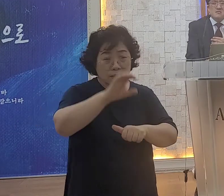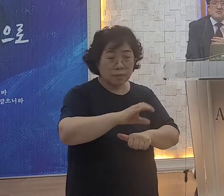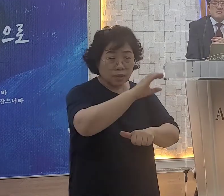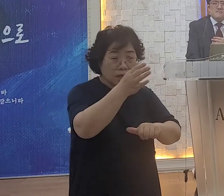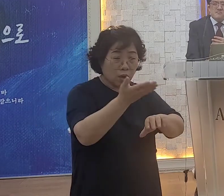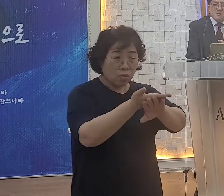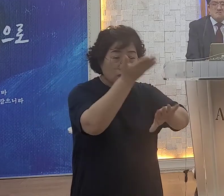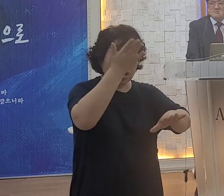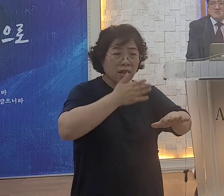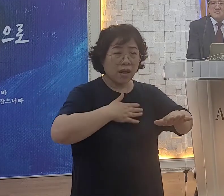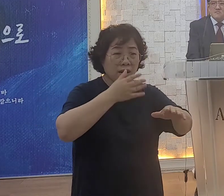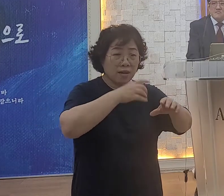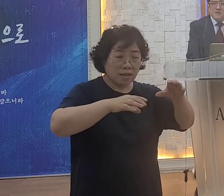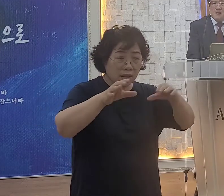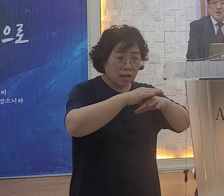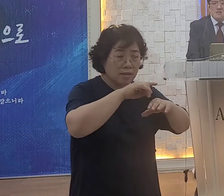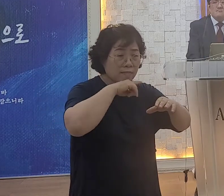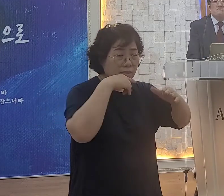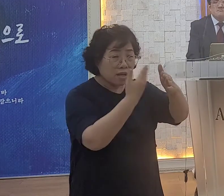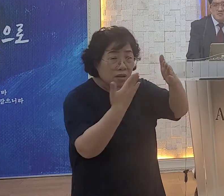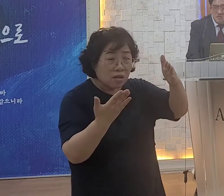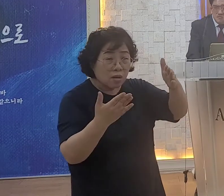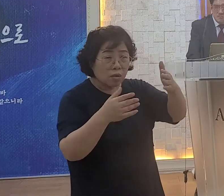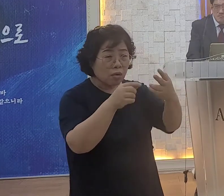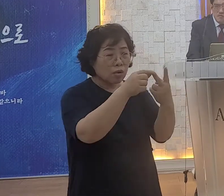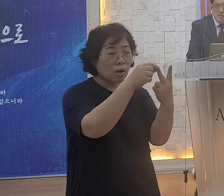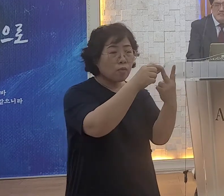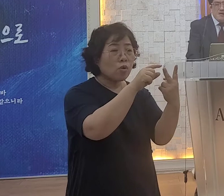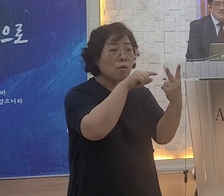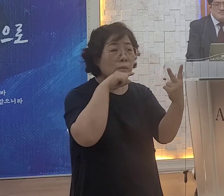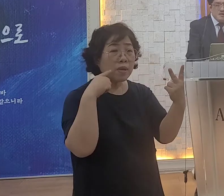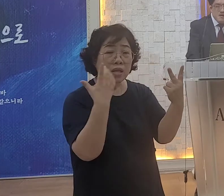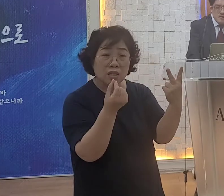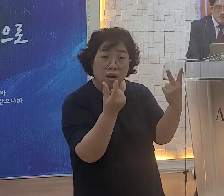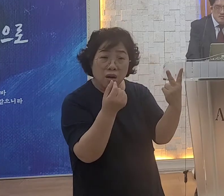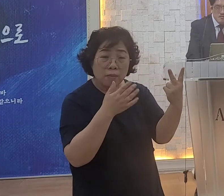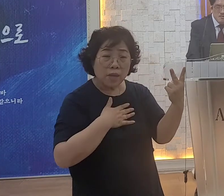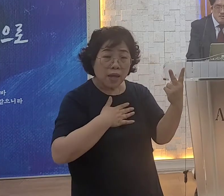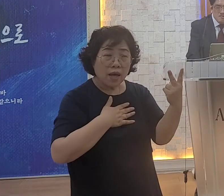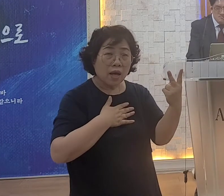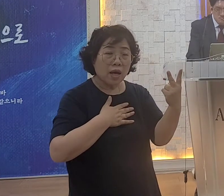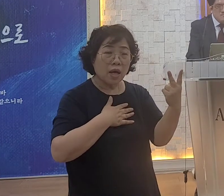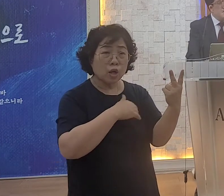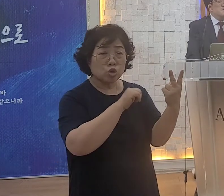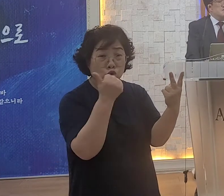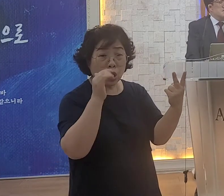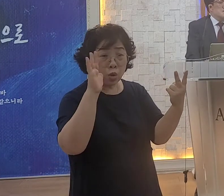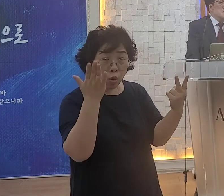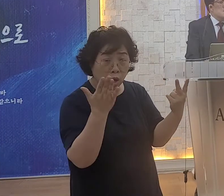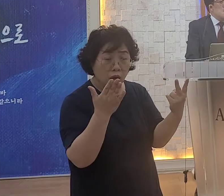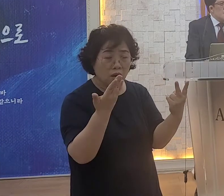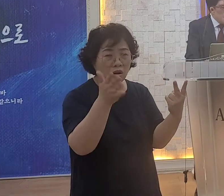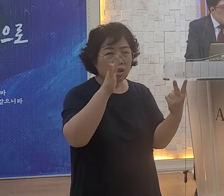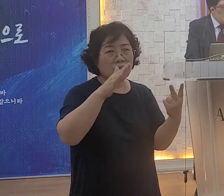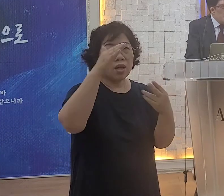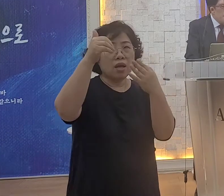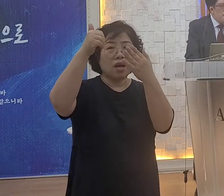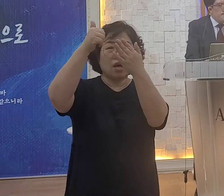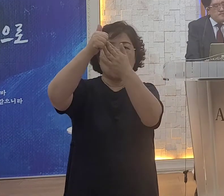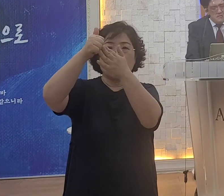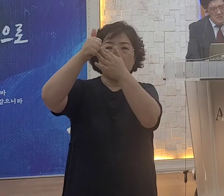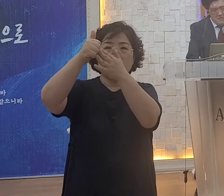대신해서 피해를 주시고 아까 그 염소의 피처럼 내가 십자가에 달려서 죽어야만 했던 이